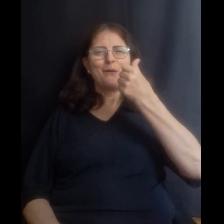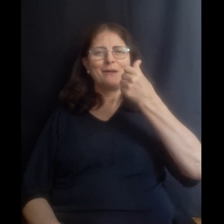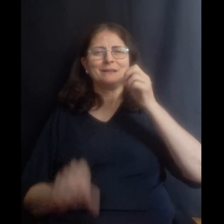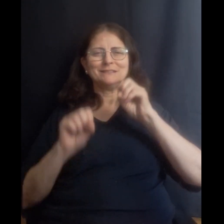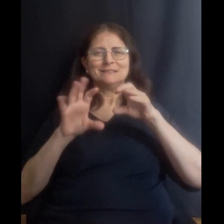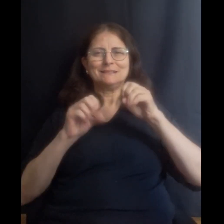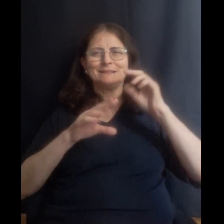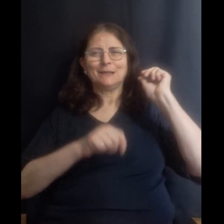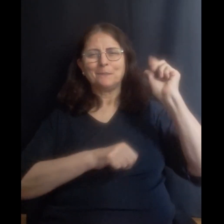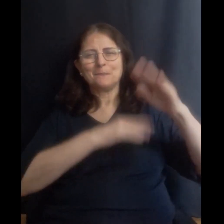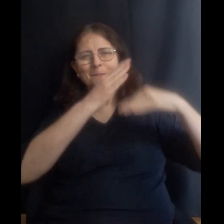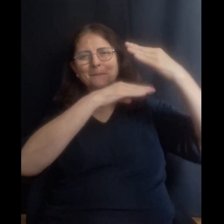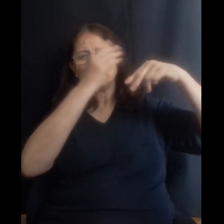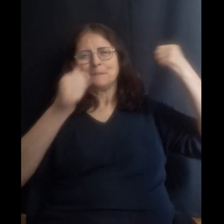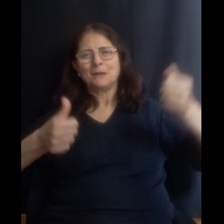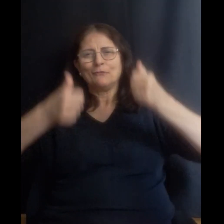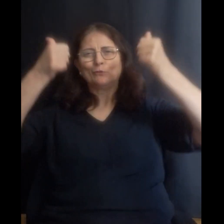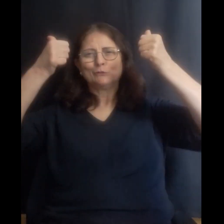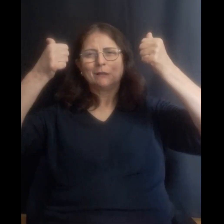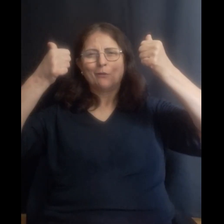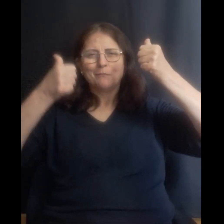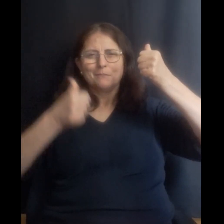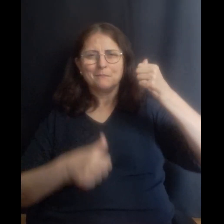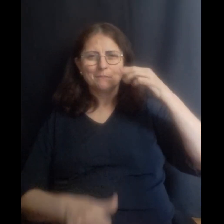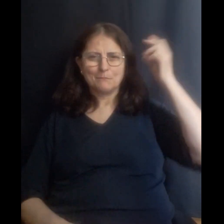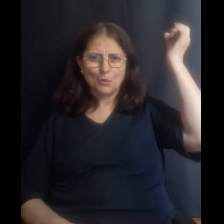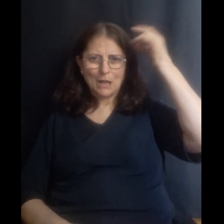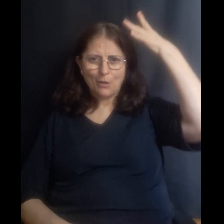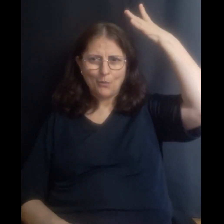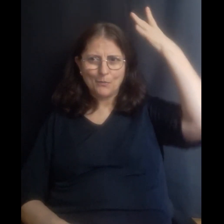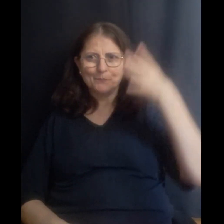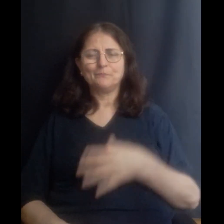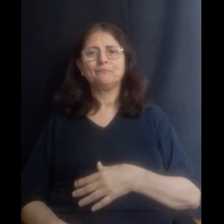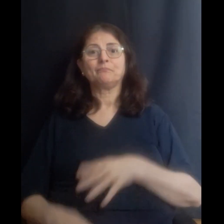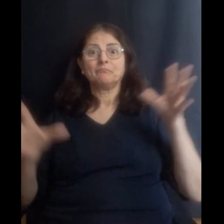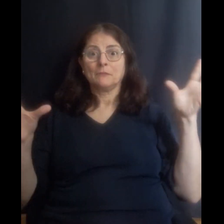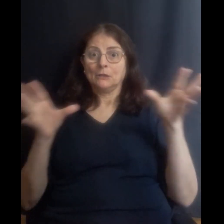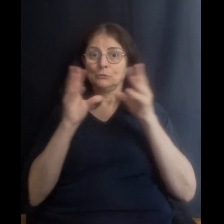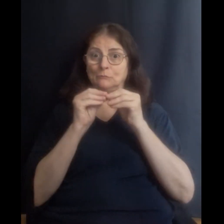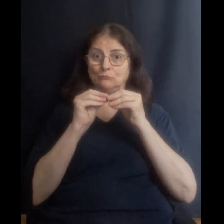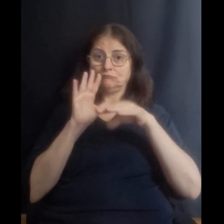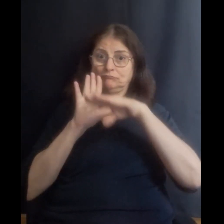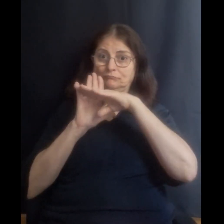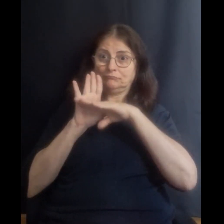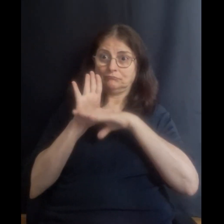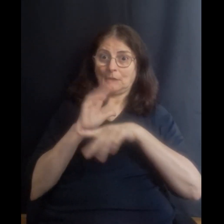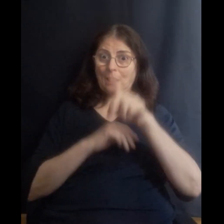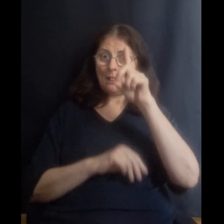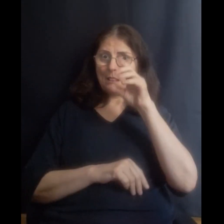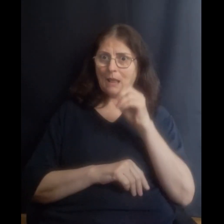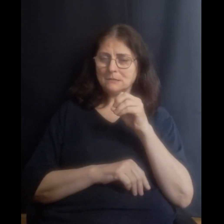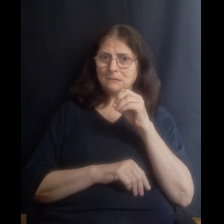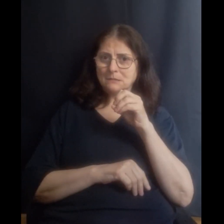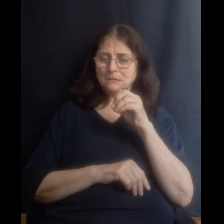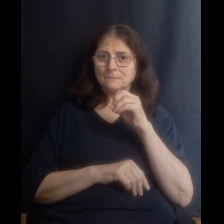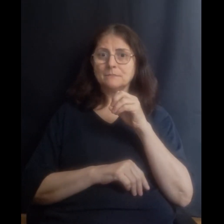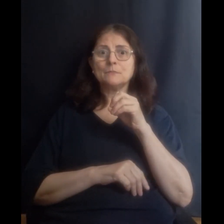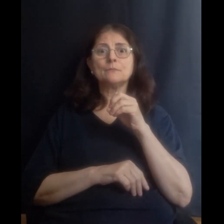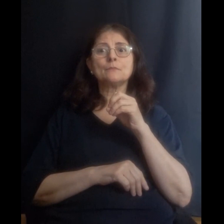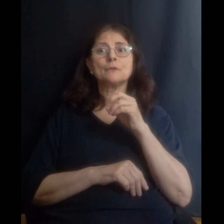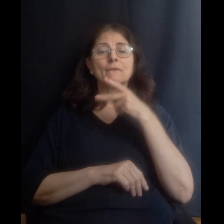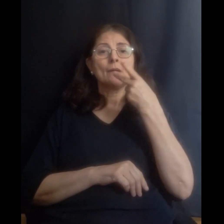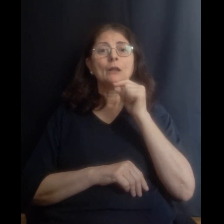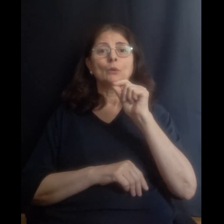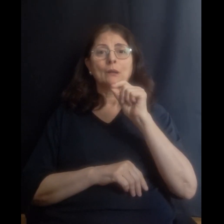da evolução e do aprimoramento moral. Ele resumiu os 10 mandamentos